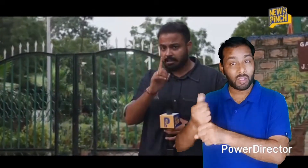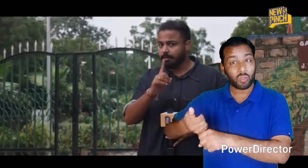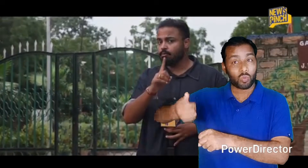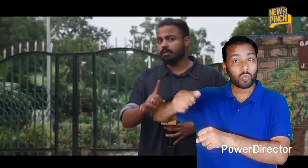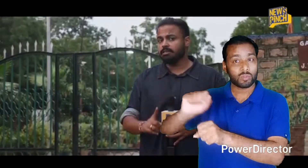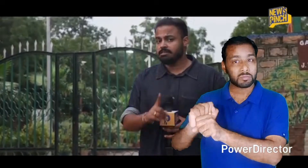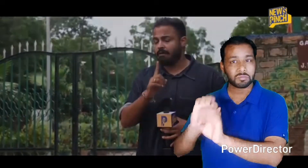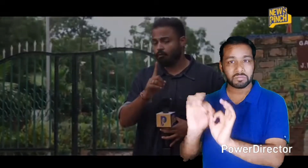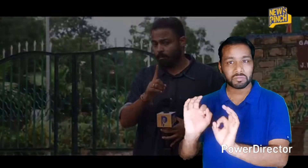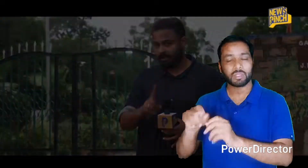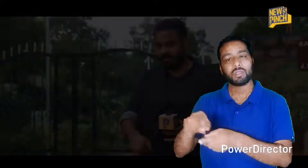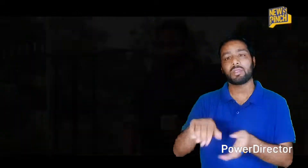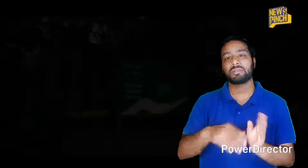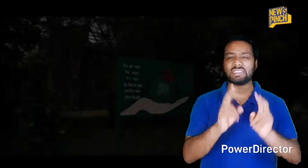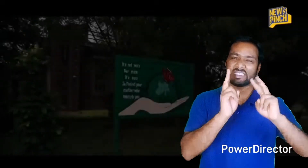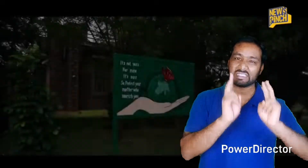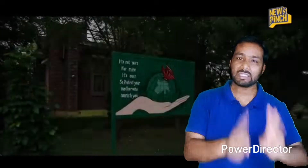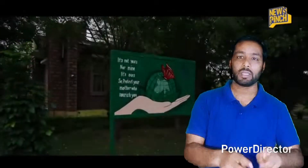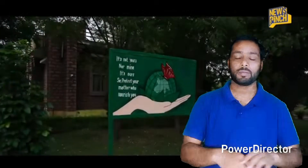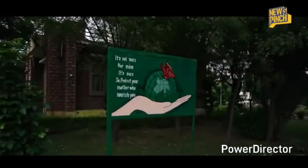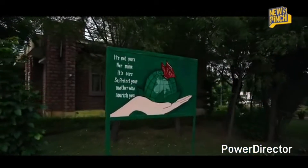करें तभी वो नदी साफ हो पाएगी।